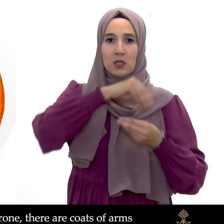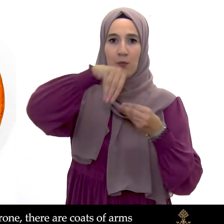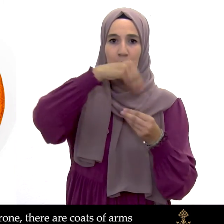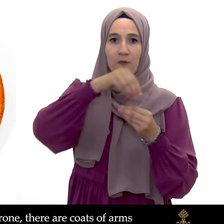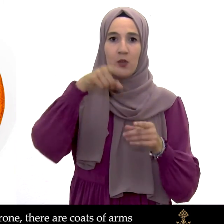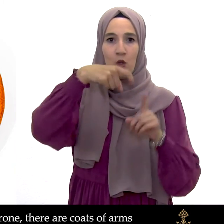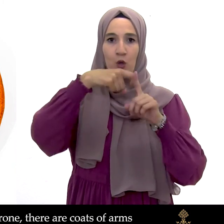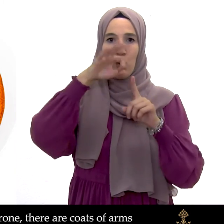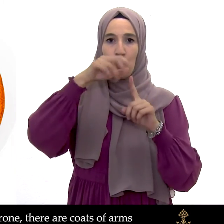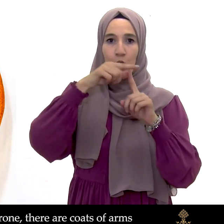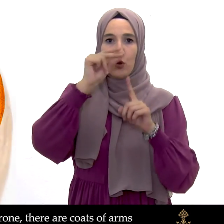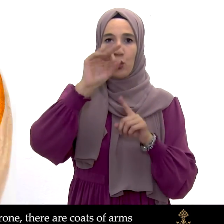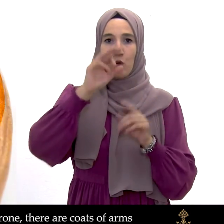Kotromanića.